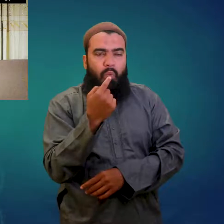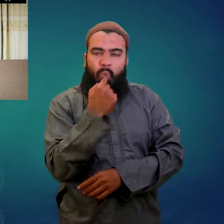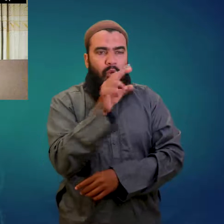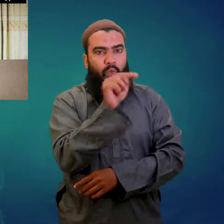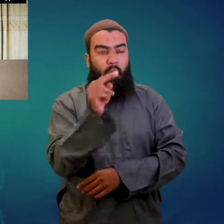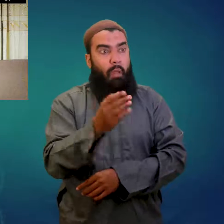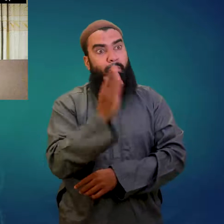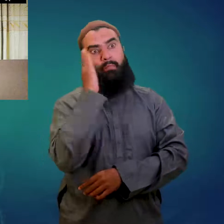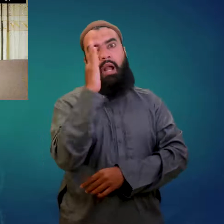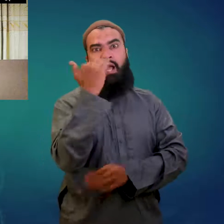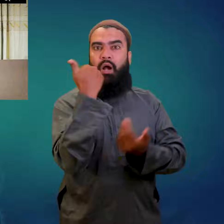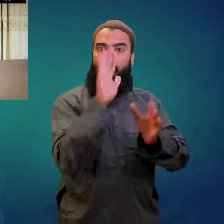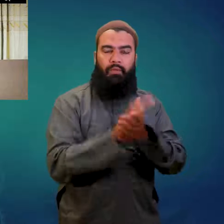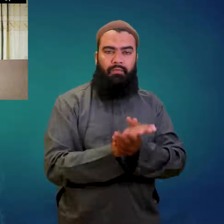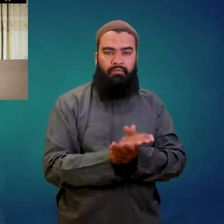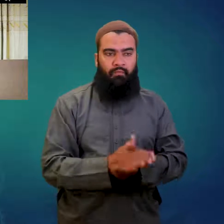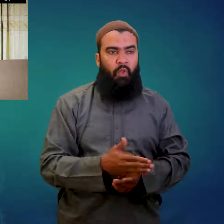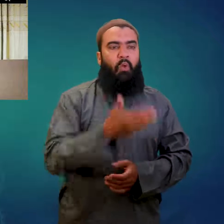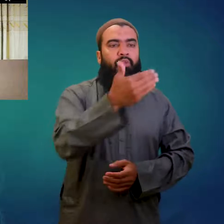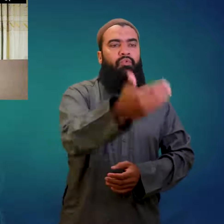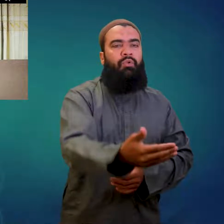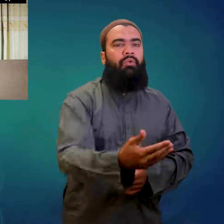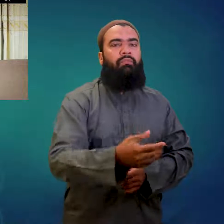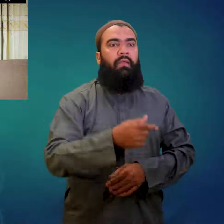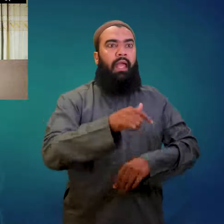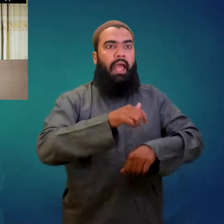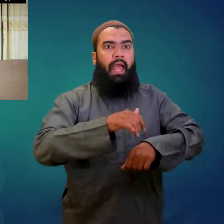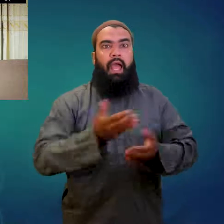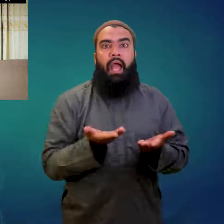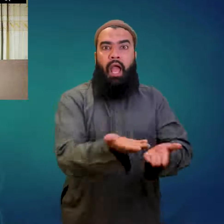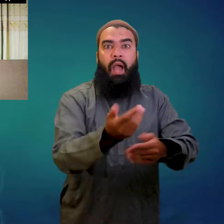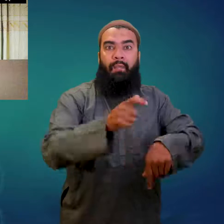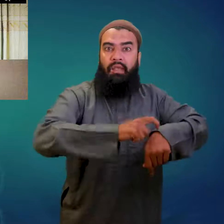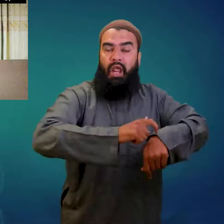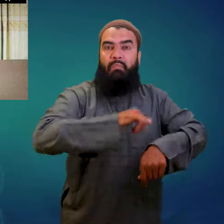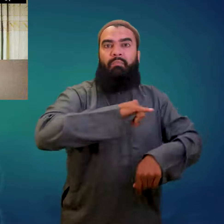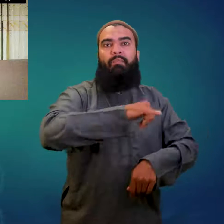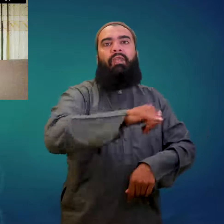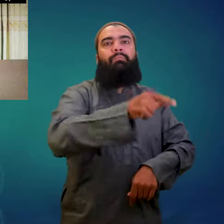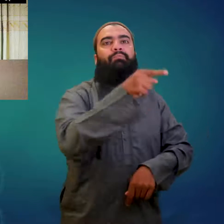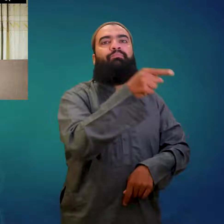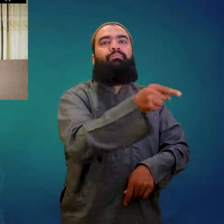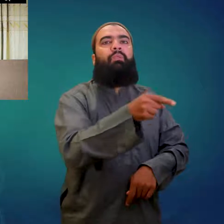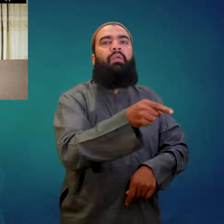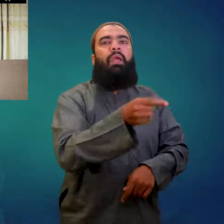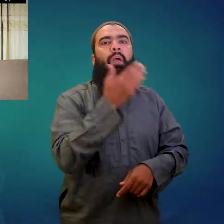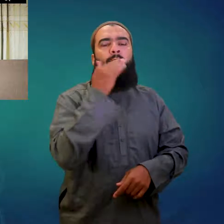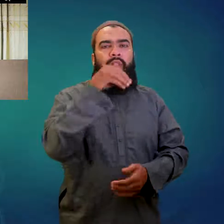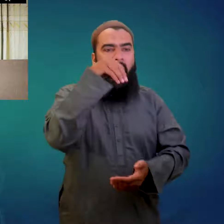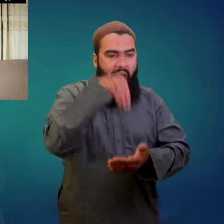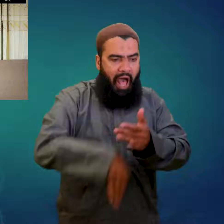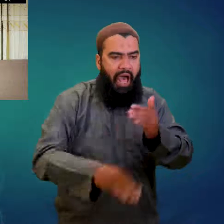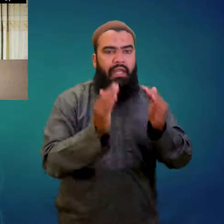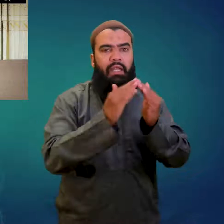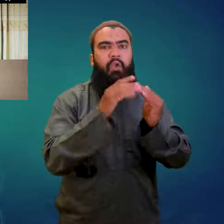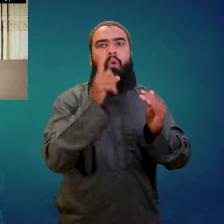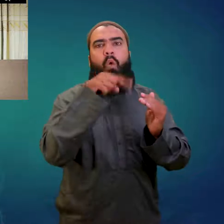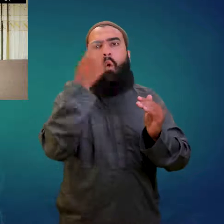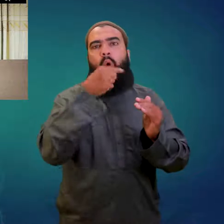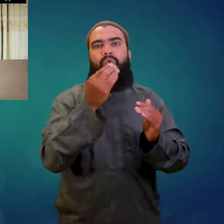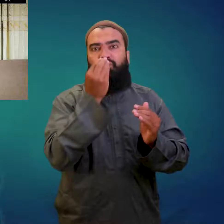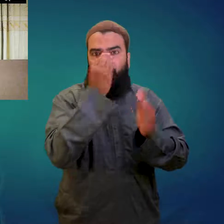جائے۔ اور نمبر 3، قیامت بہت قریب ہے، انسان کا اصل مقام اور وطن آخرت